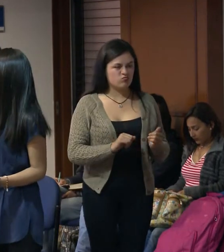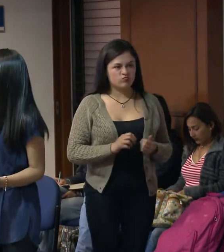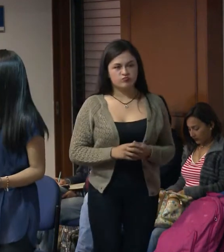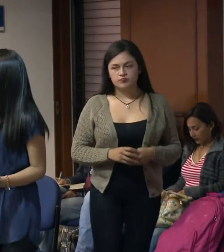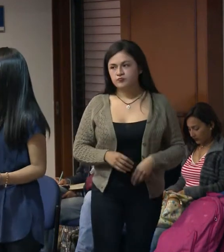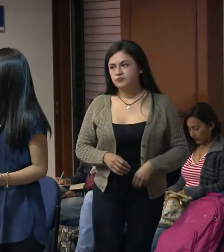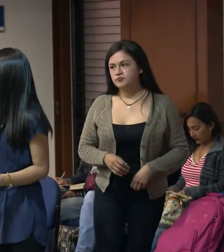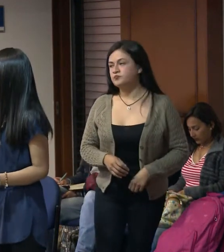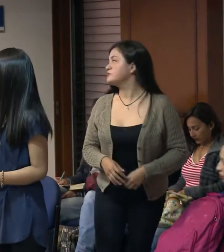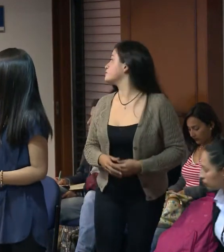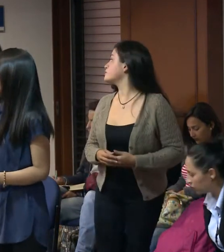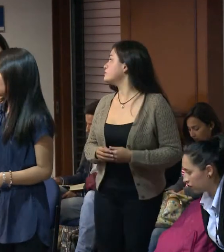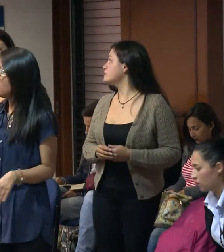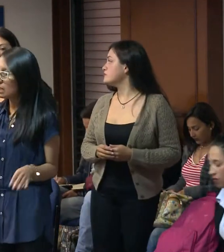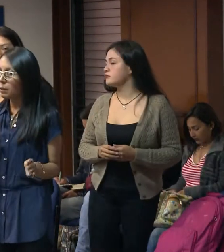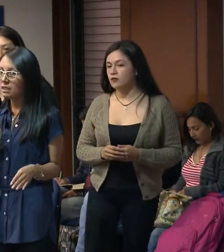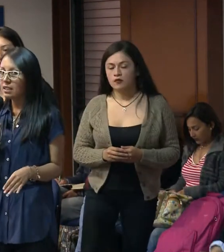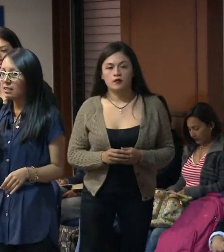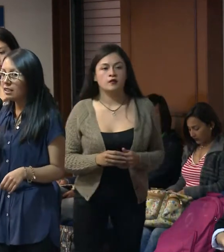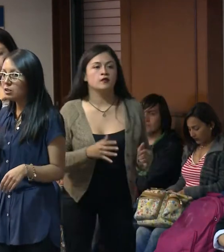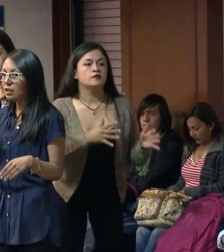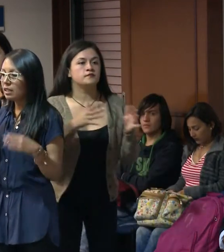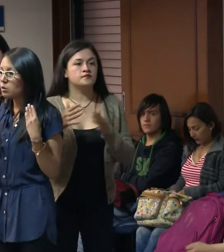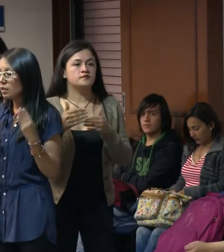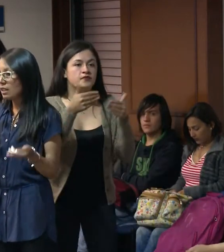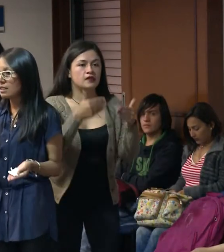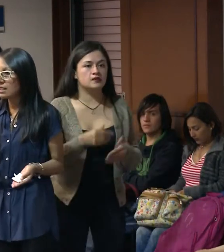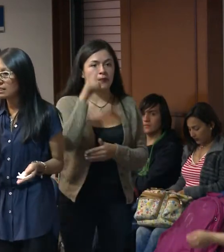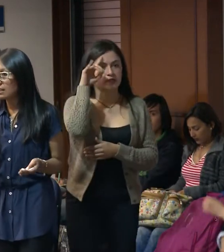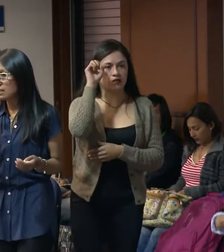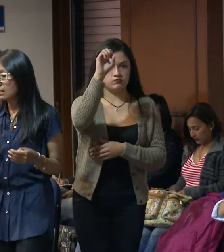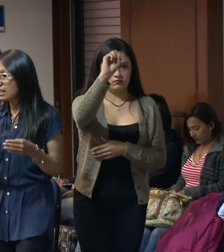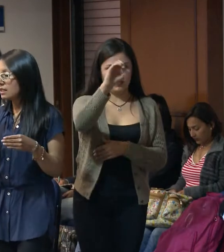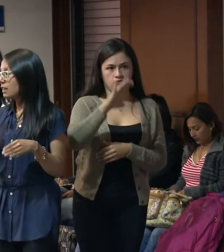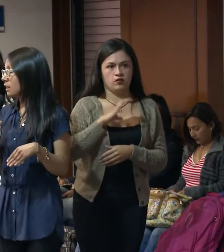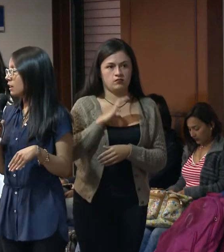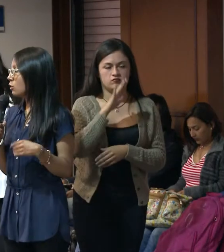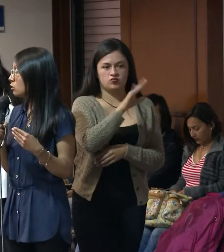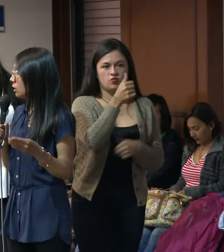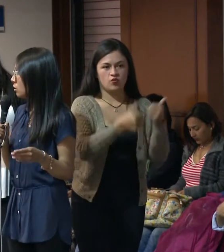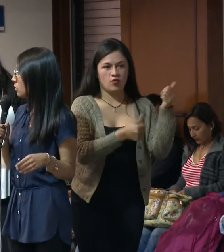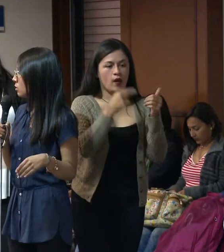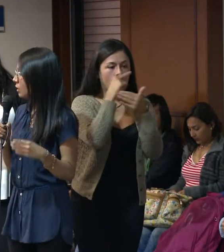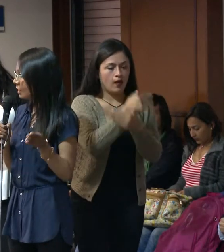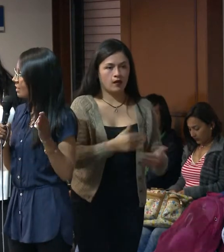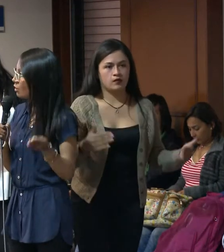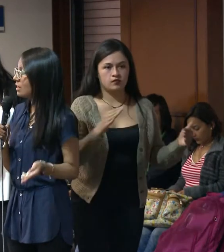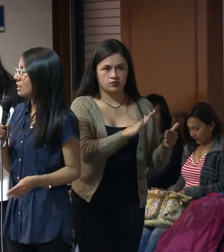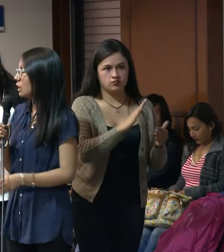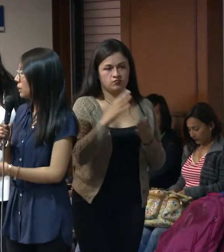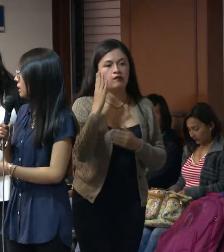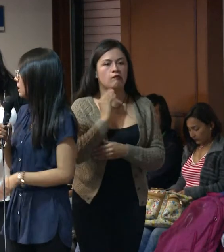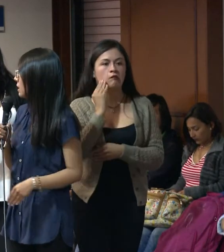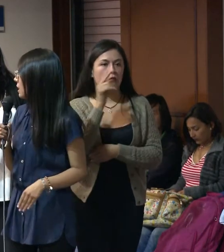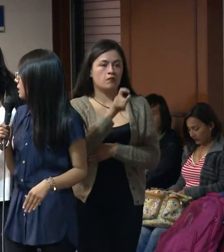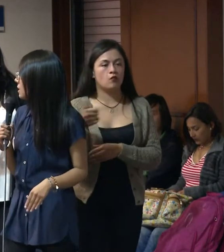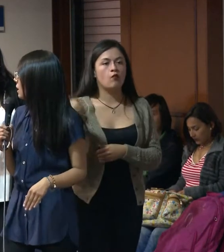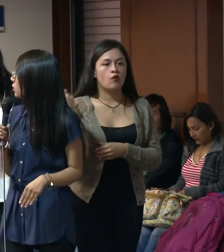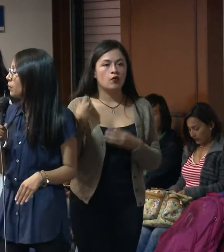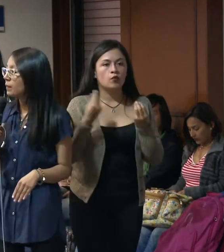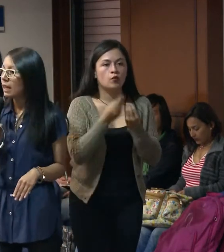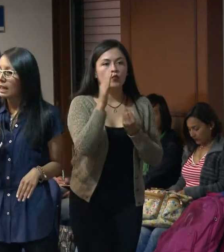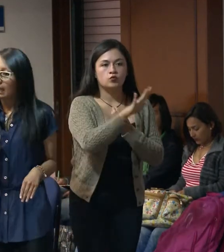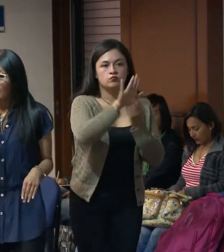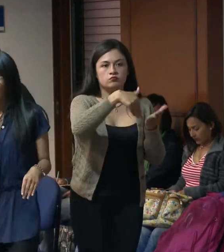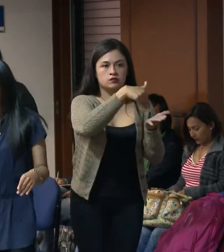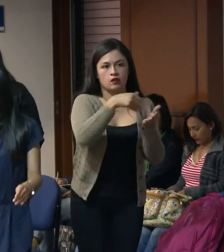bueno, continuamos con discapacidad intelectual, que es una de las características que tienen los niños, niñas y adolescentes que pertenecen a este